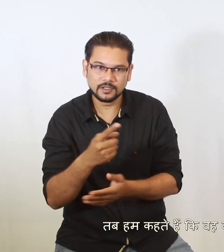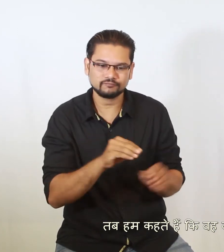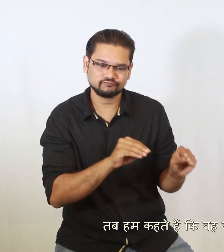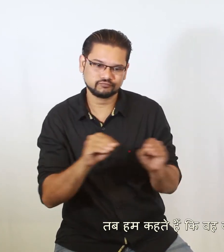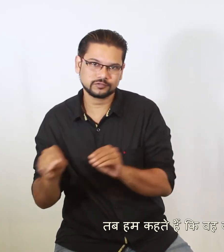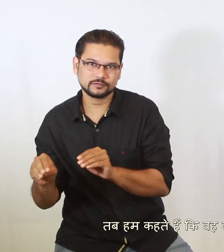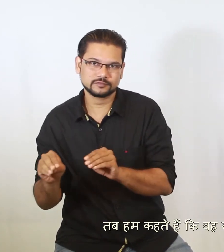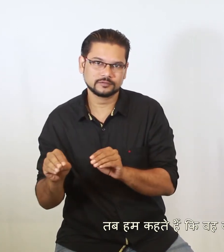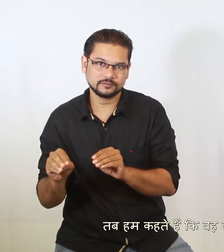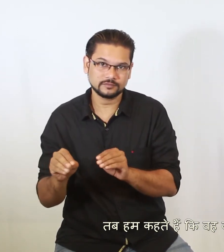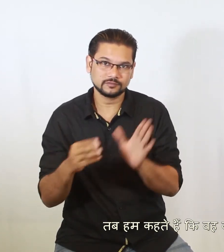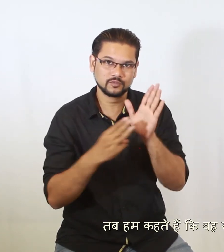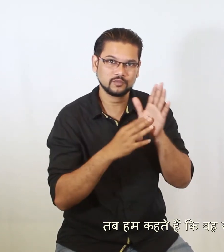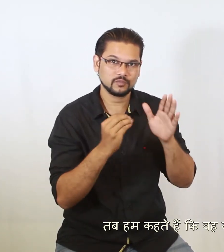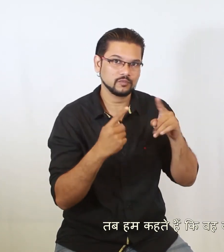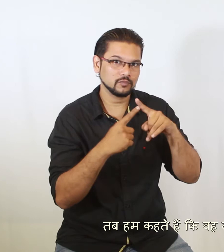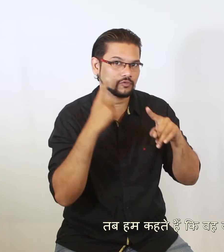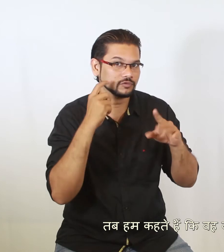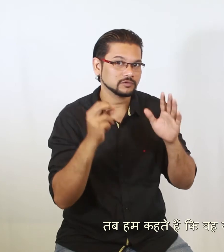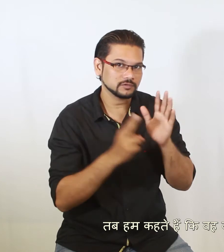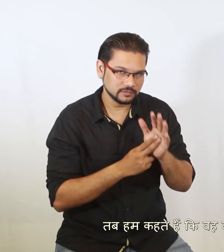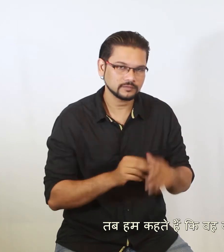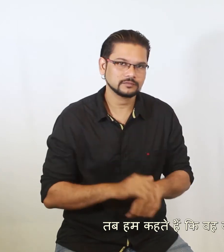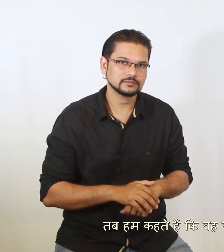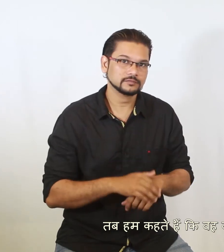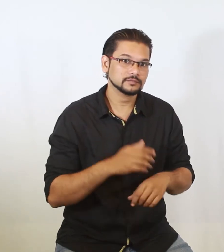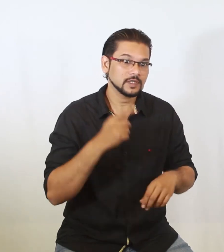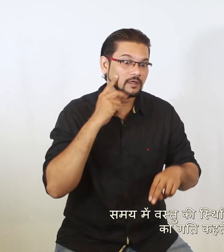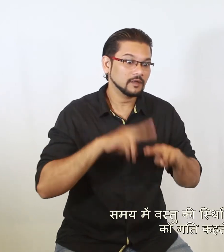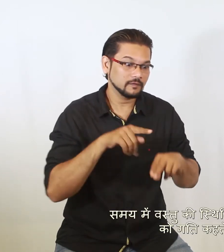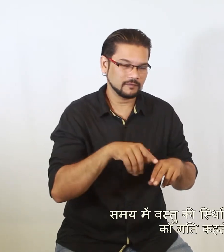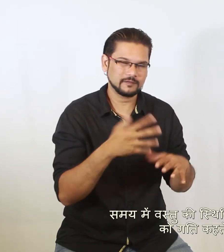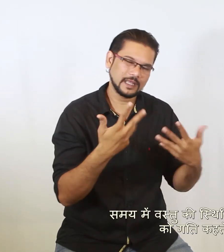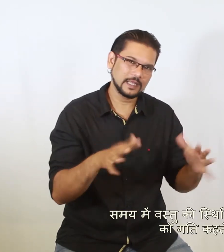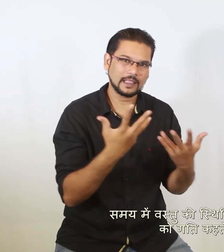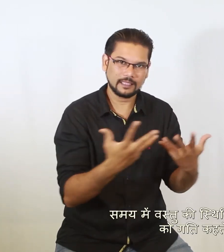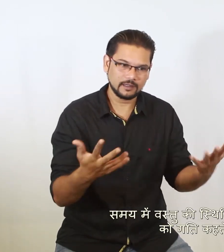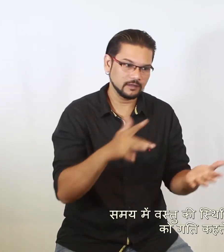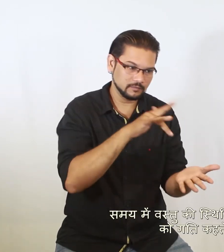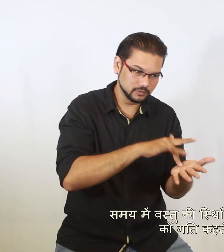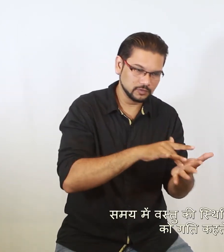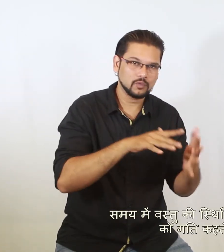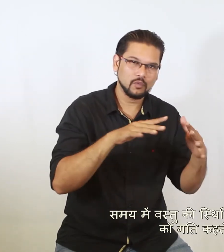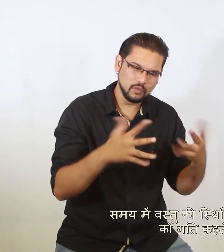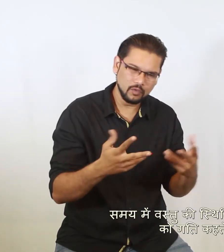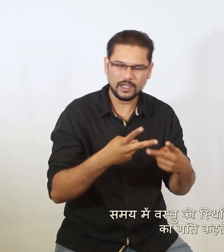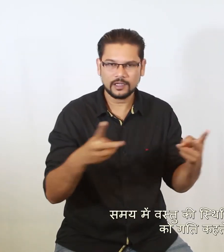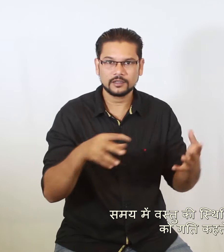तब हम कहते हैं कि वो वस्तु गती में है समय में वस्तु की स्थिती में परिवर्तन को गती